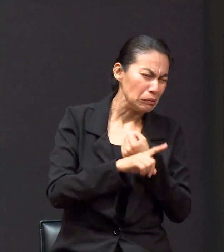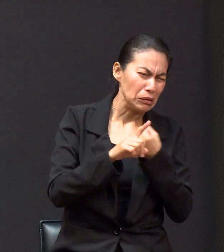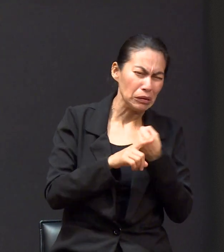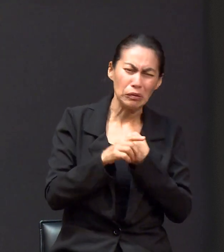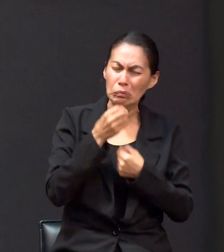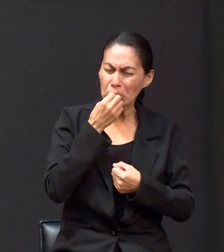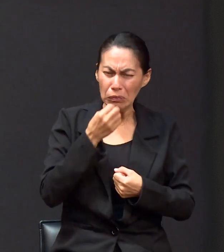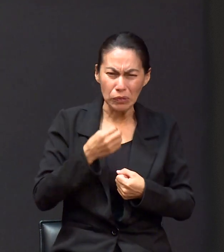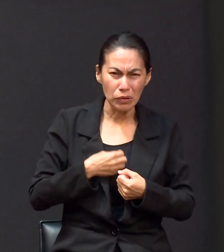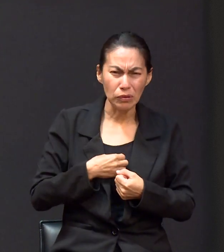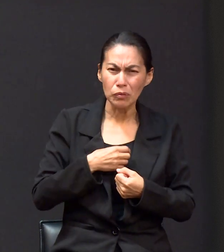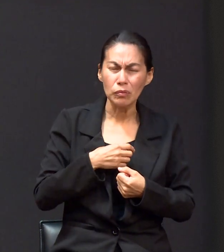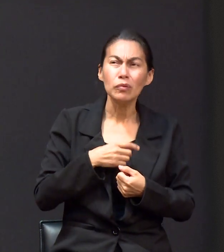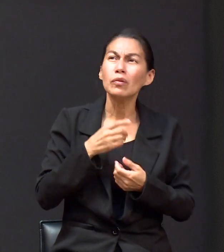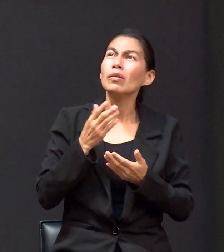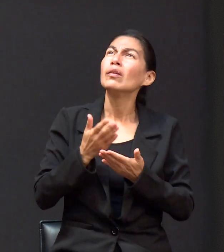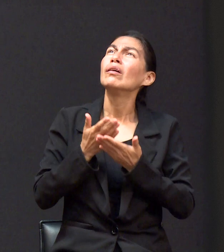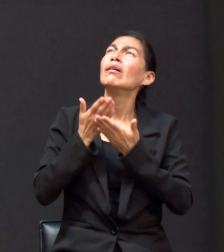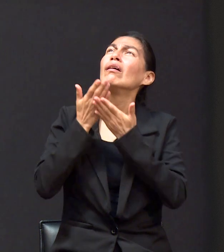hará.